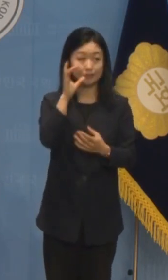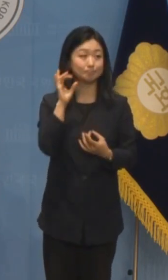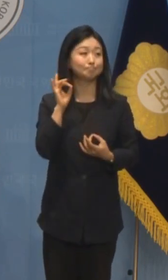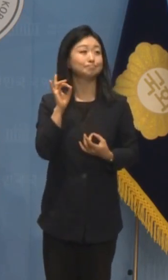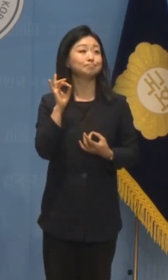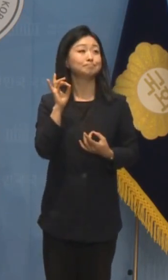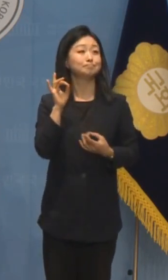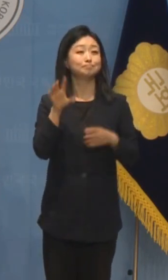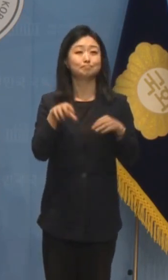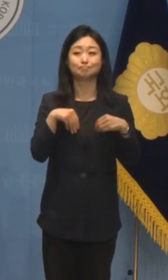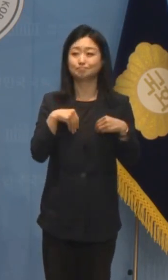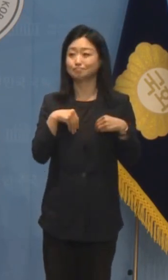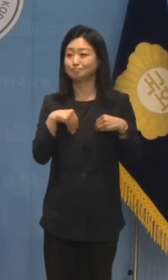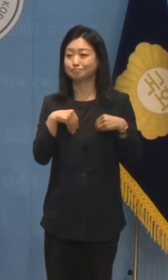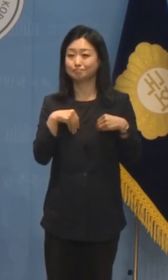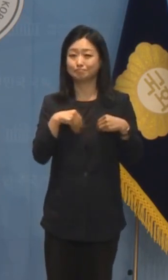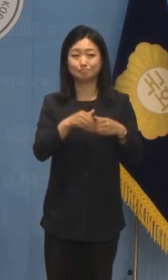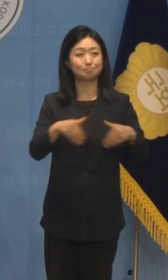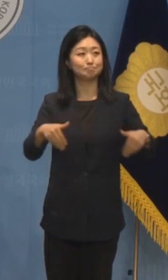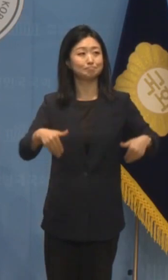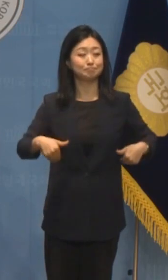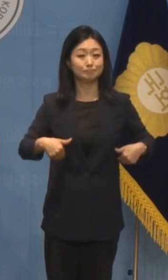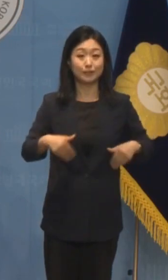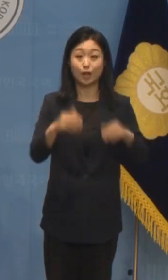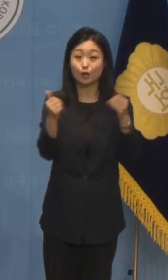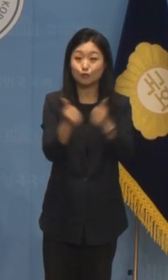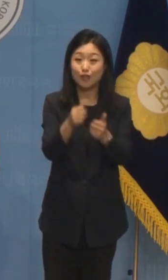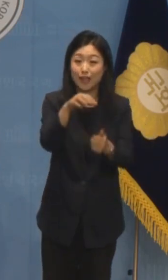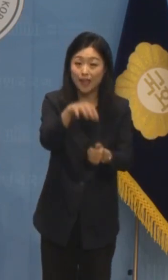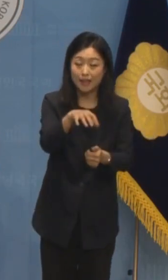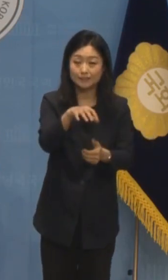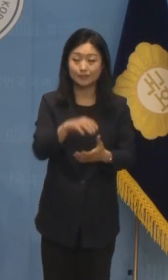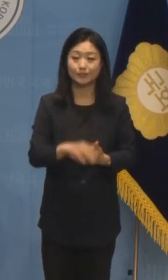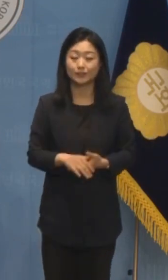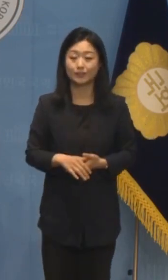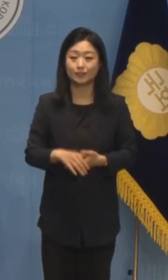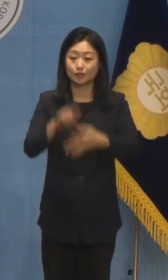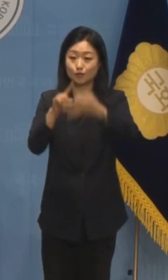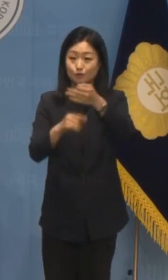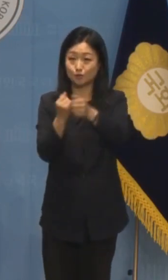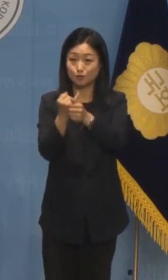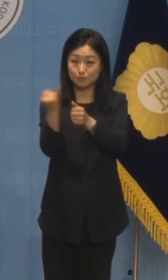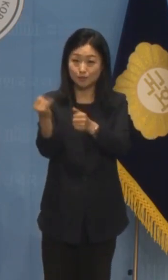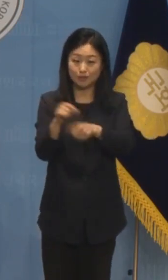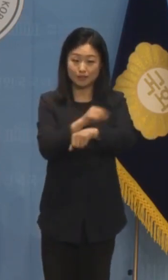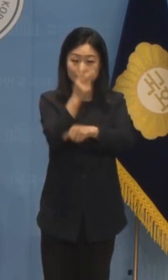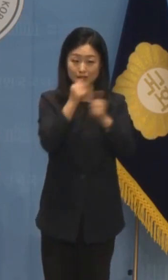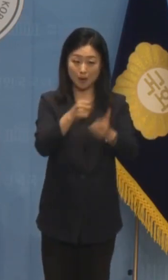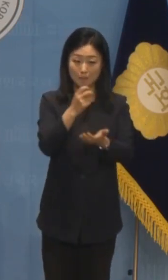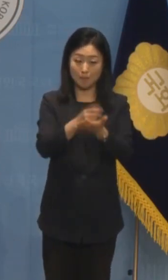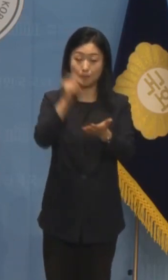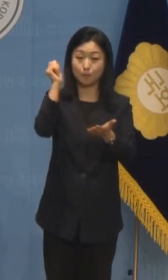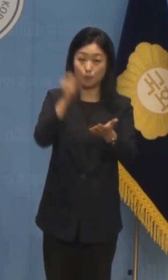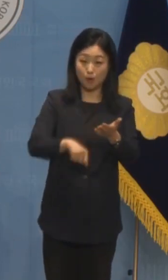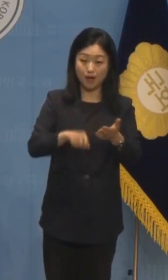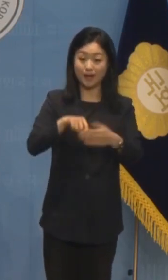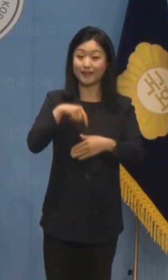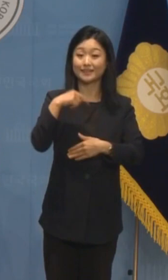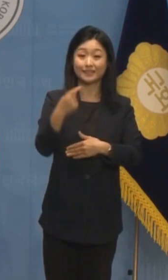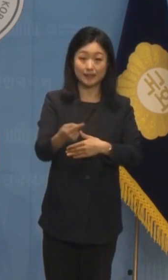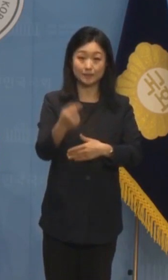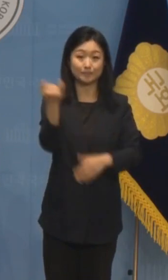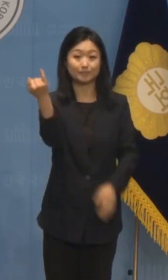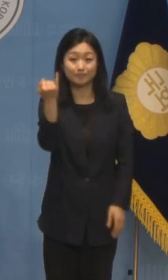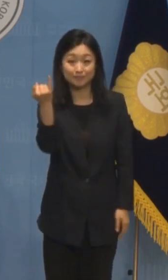않습니다. 그래서 국회에서 압도적 다수로 김건희 종합특검법을 통과시켰는데도 김건희